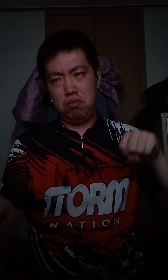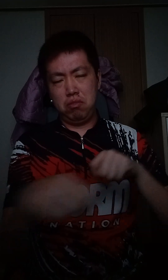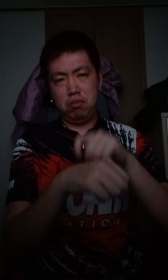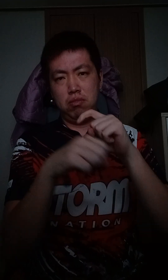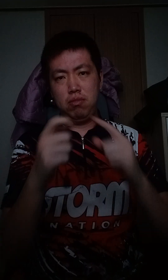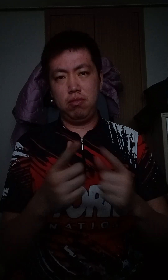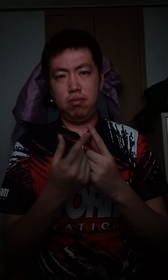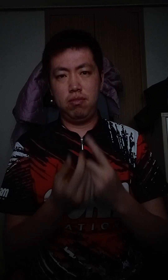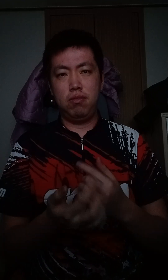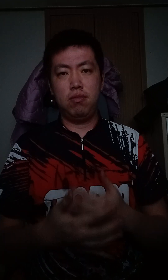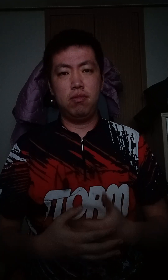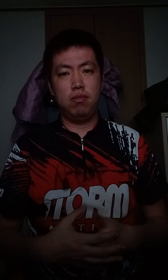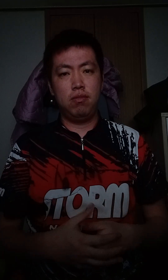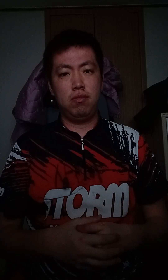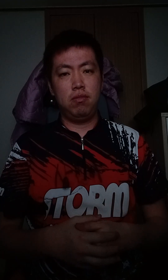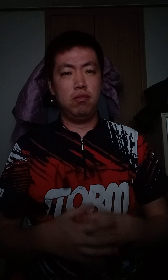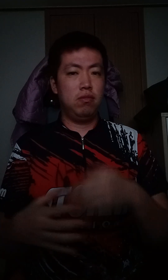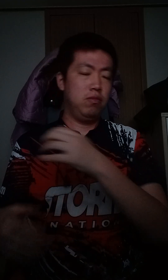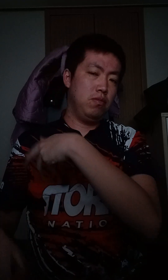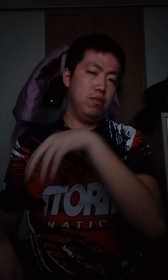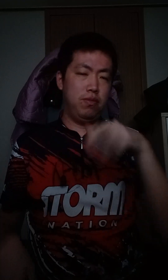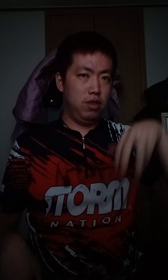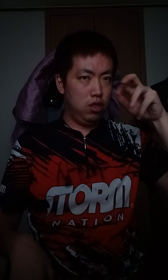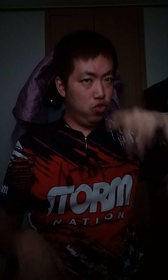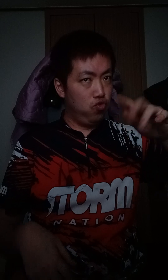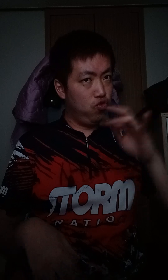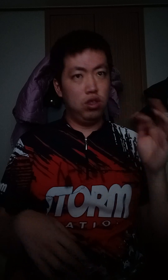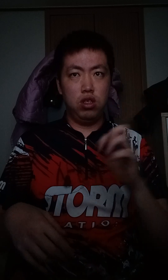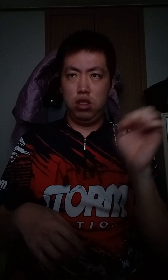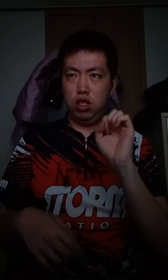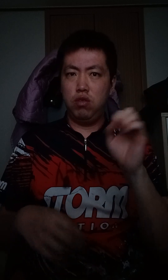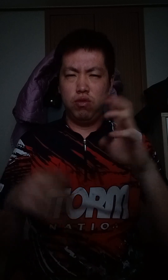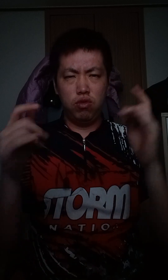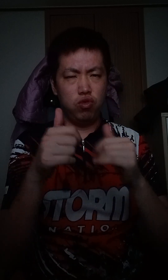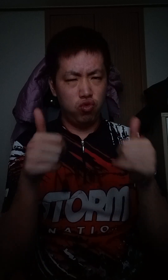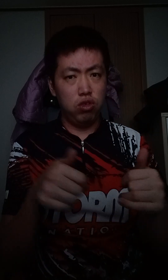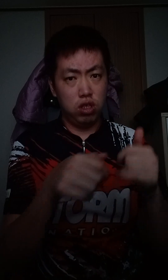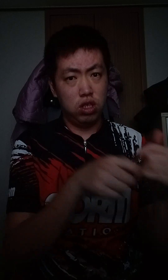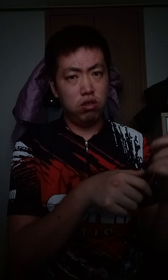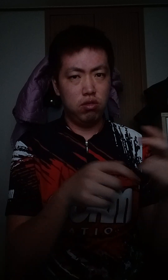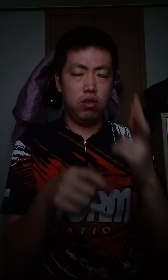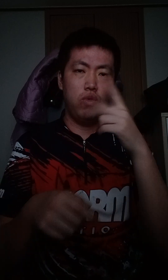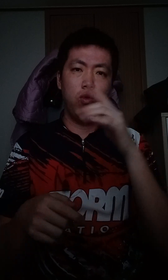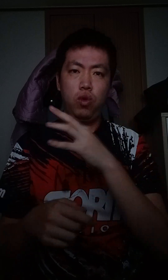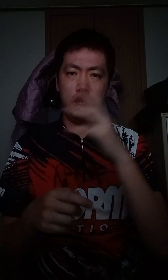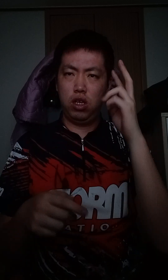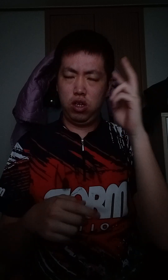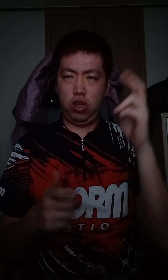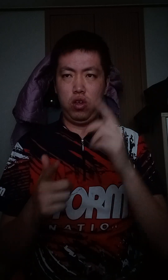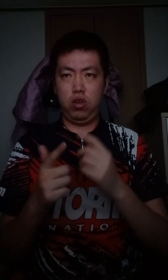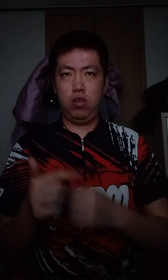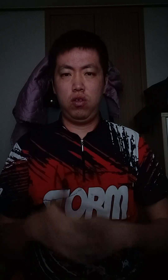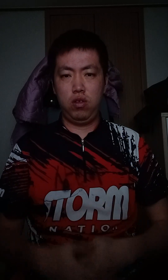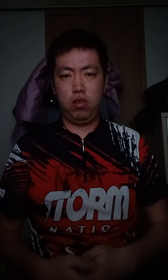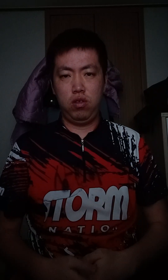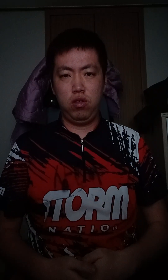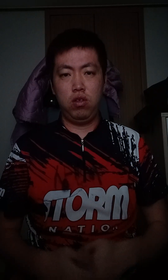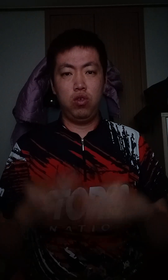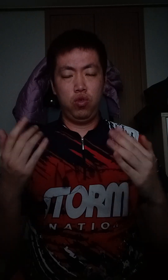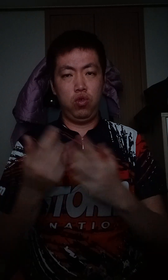부딪힙니다. 30대 SUV 운전자는 면허 취소 수준의 만취 상태였습니다. 출동한 경찰에